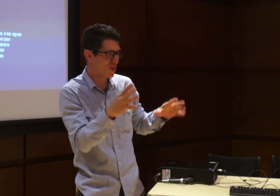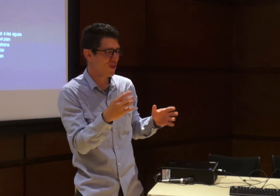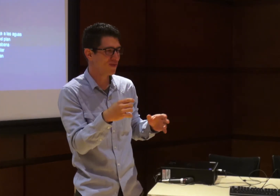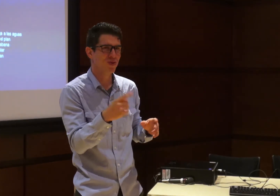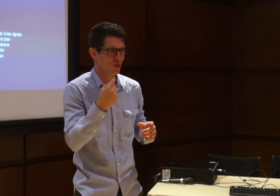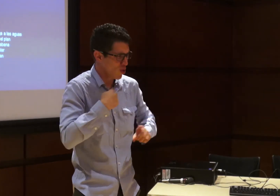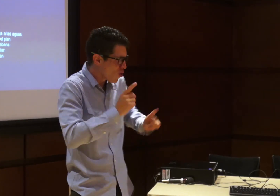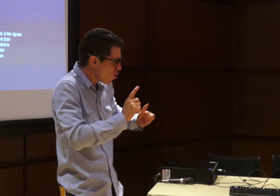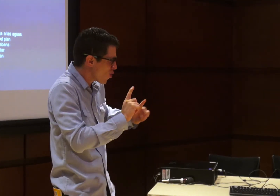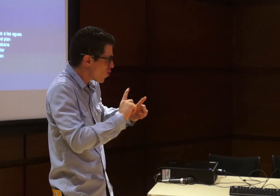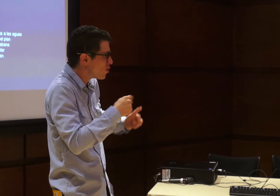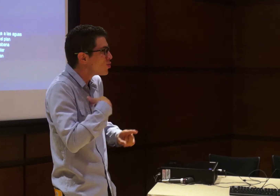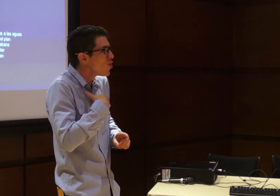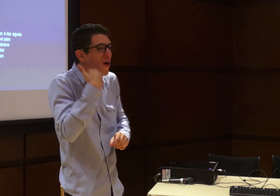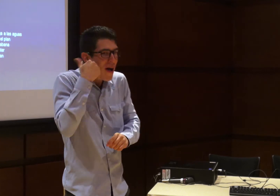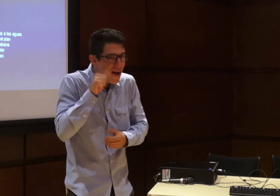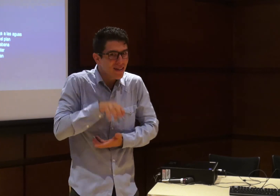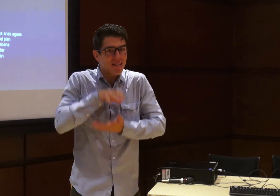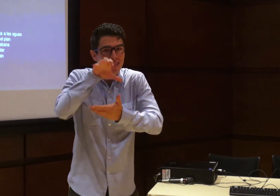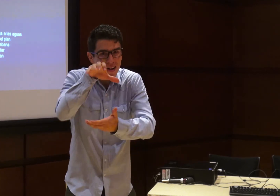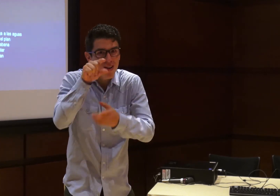Y lo llamaron incluso hasta el brujo.